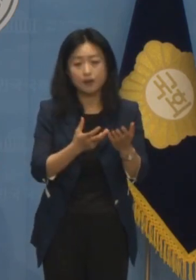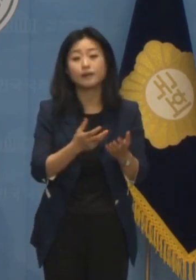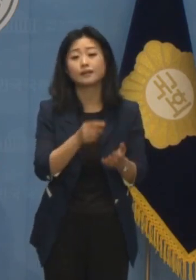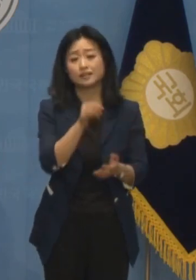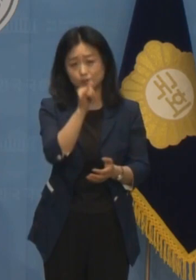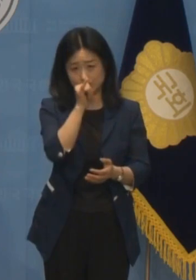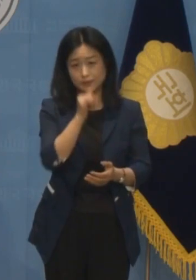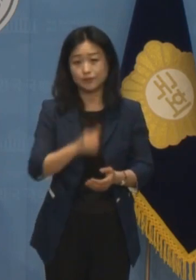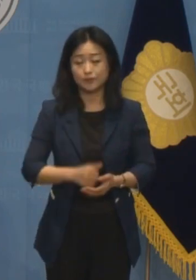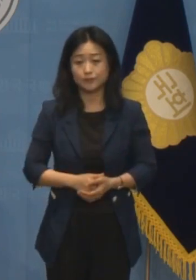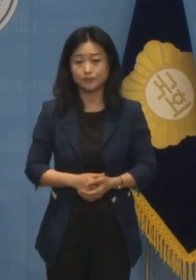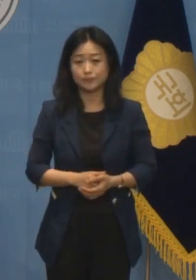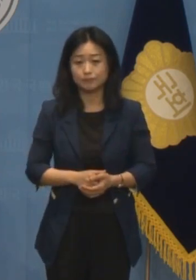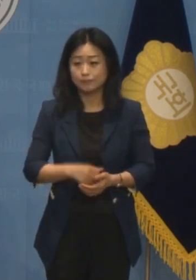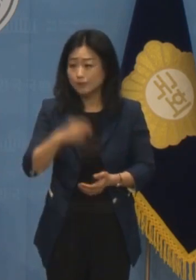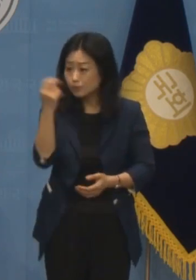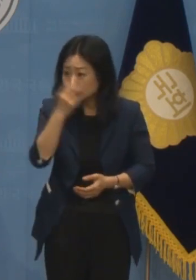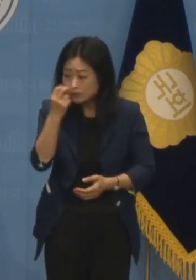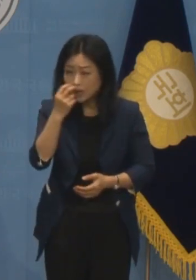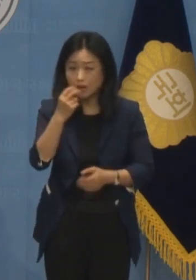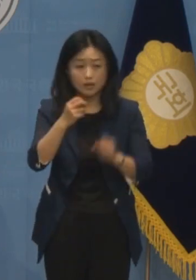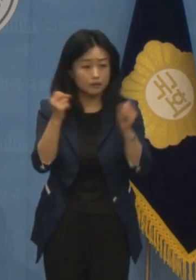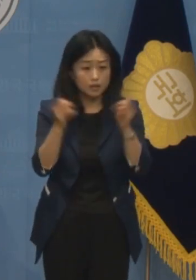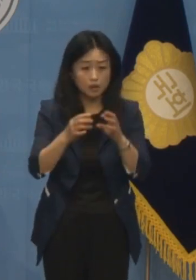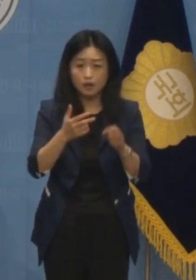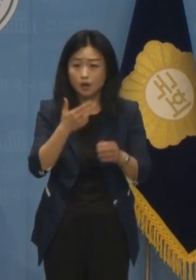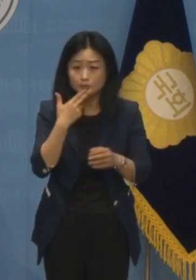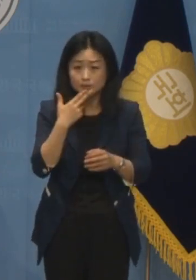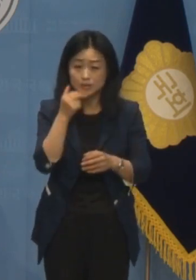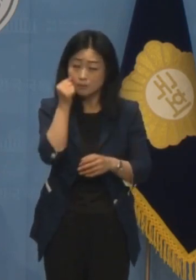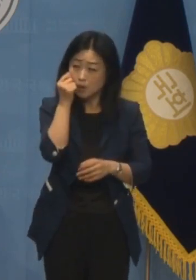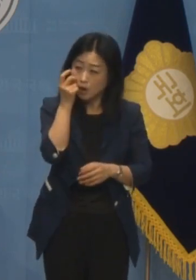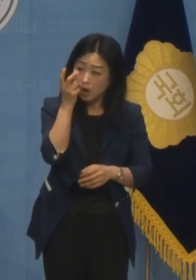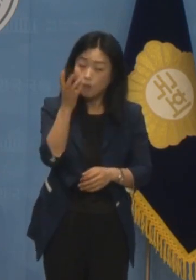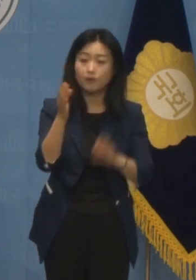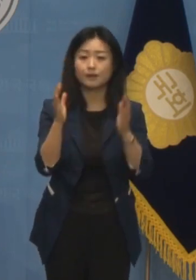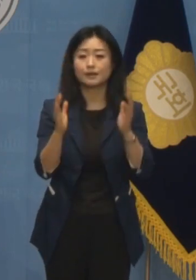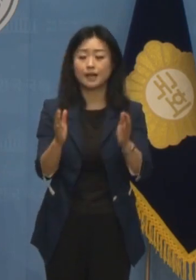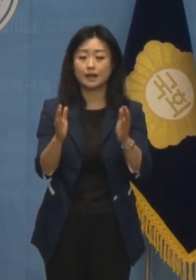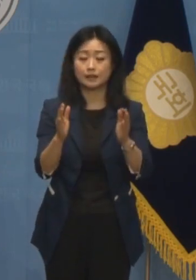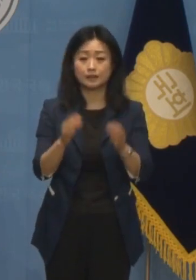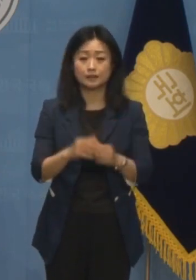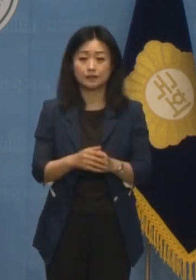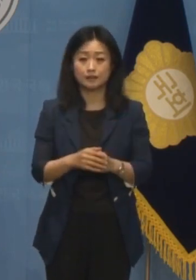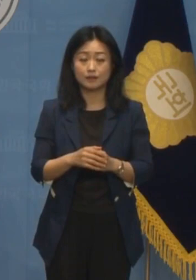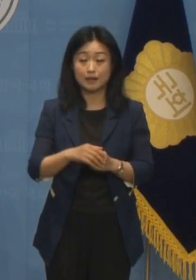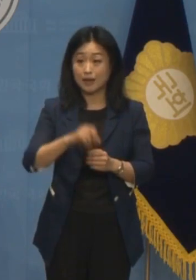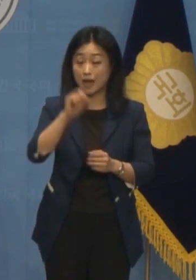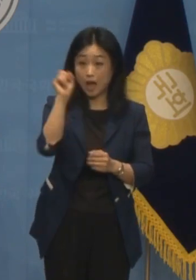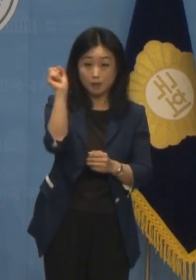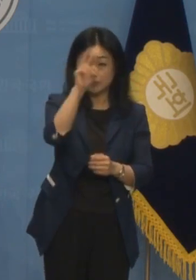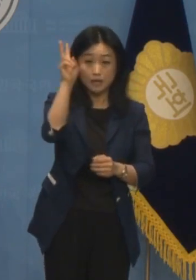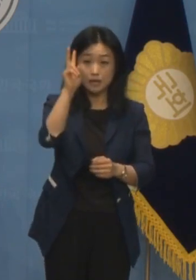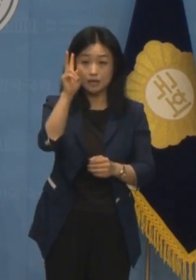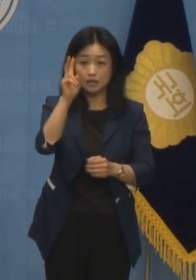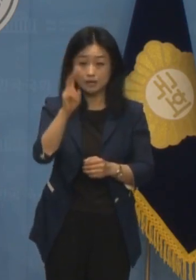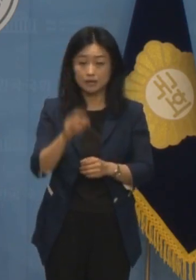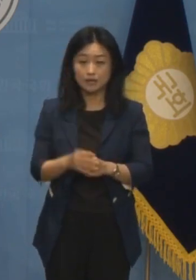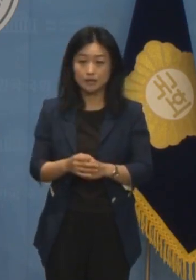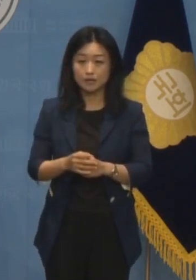알려졌습니다 제대로된 조사와 논의도 없이 수개월을 밀어 오다 갑자기 허업 직업